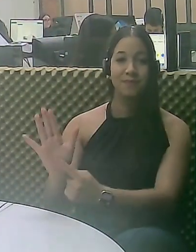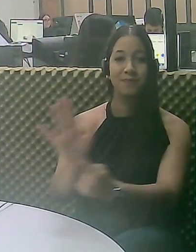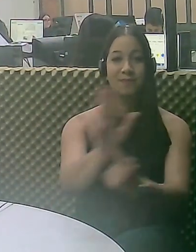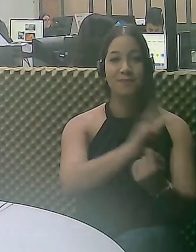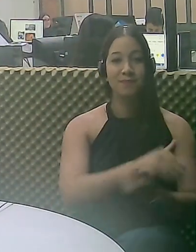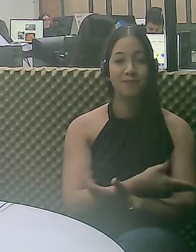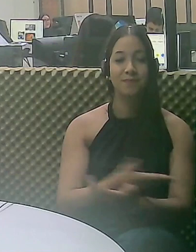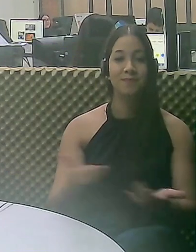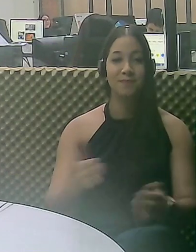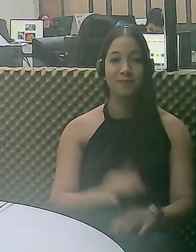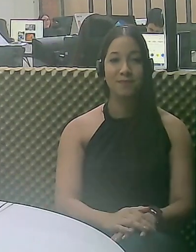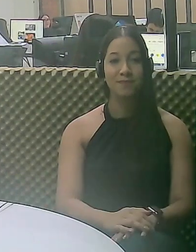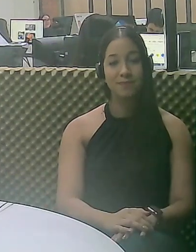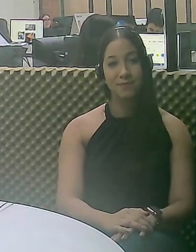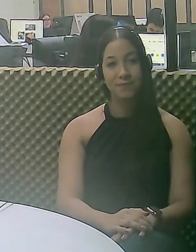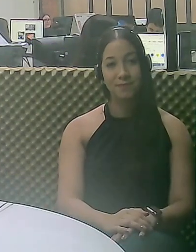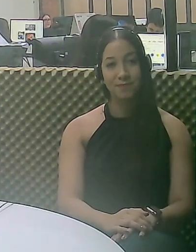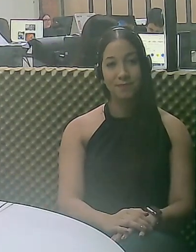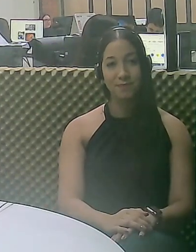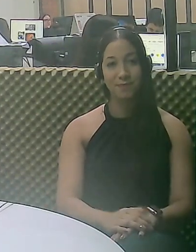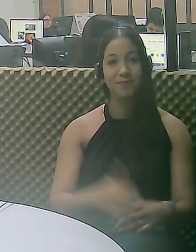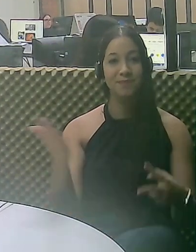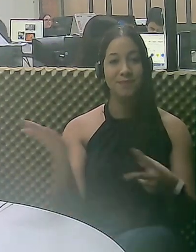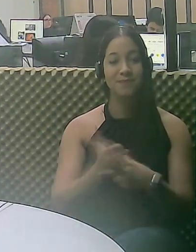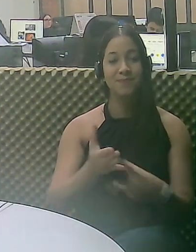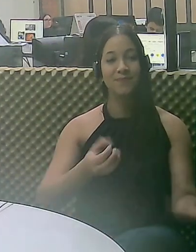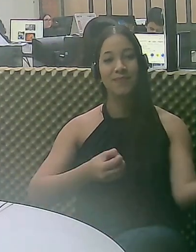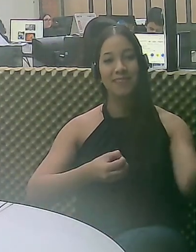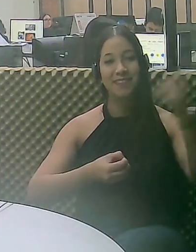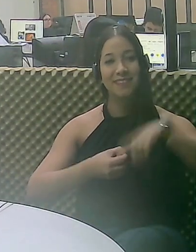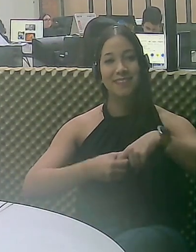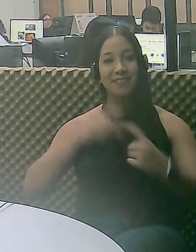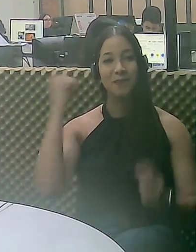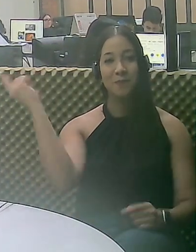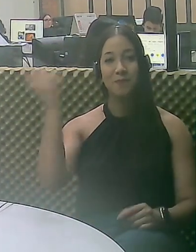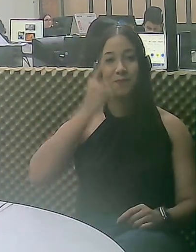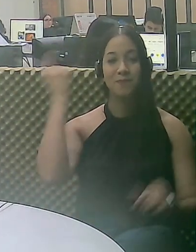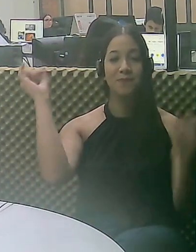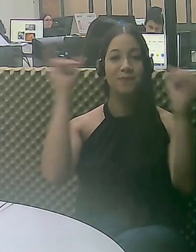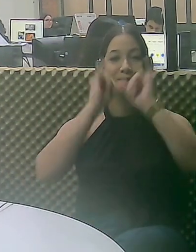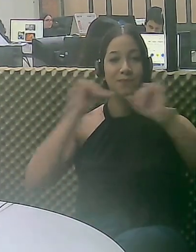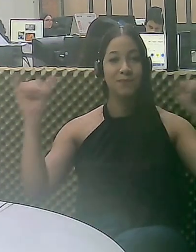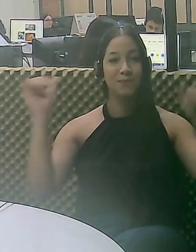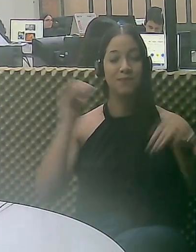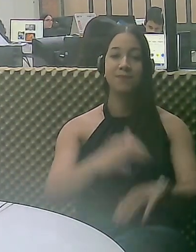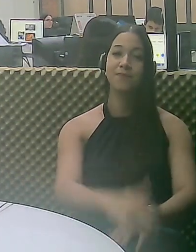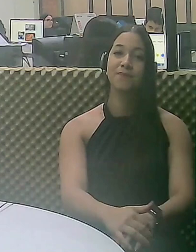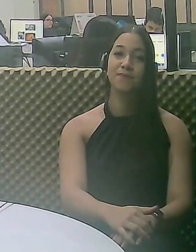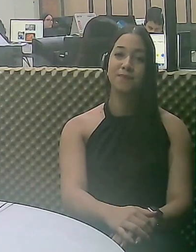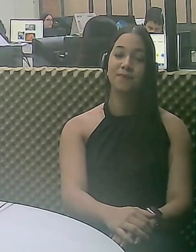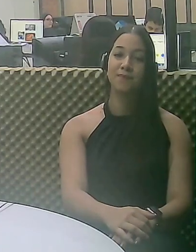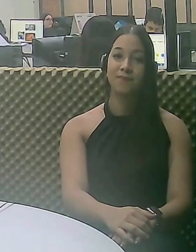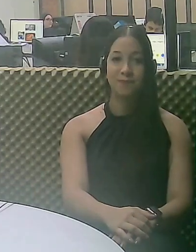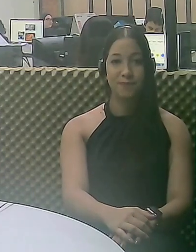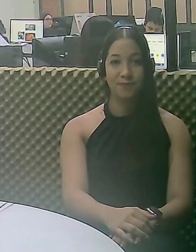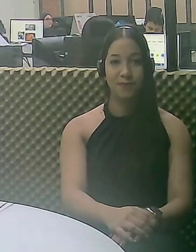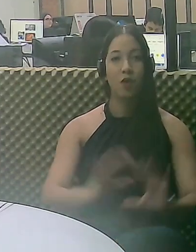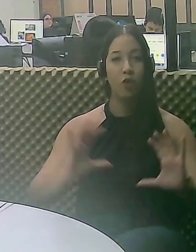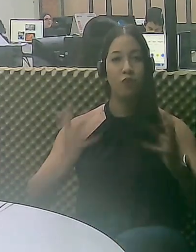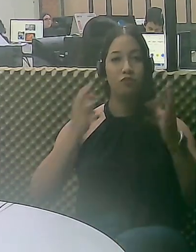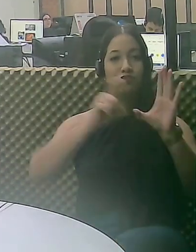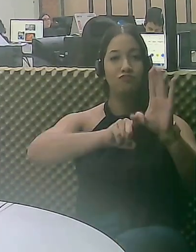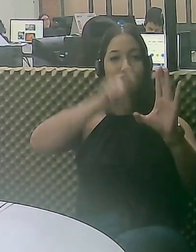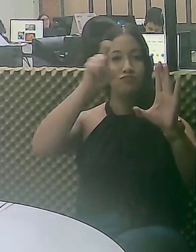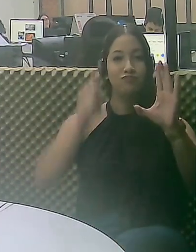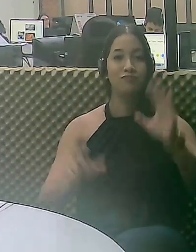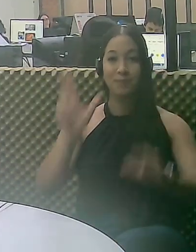destaque nacional. Agora vamos para um rápido intervalo, já estamos de volta com o Giro de Notícias. Mutirão Dívida